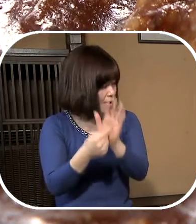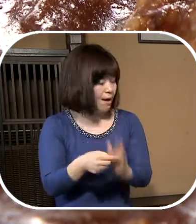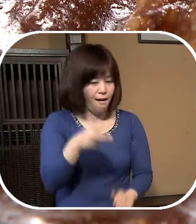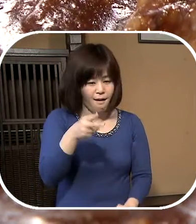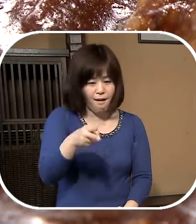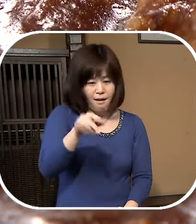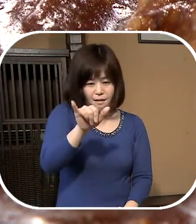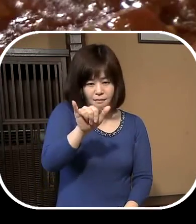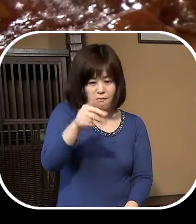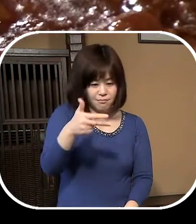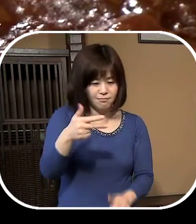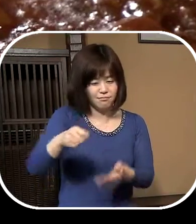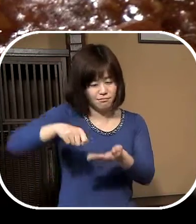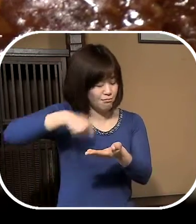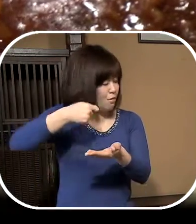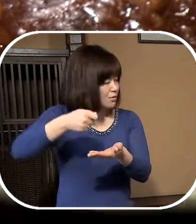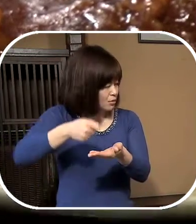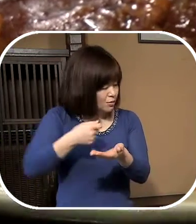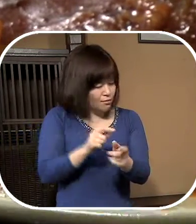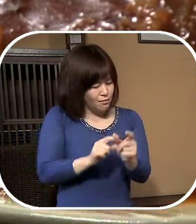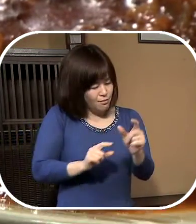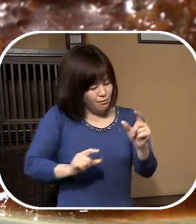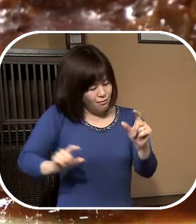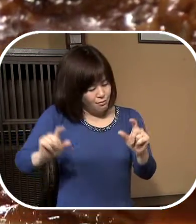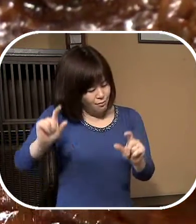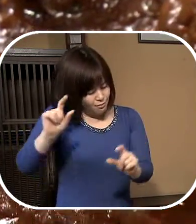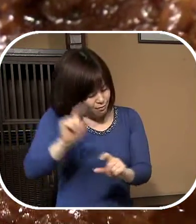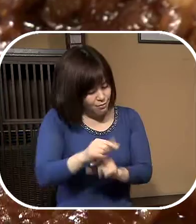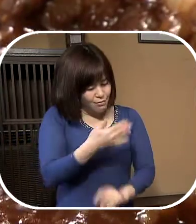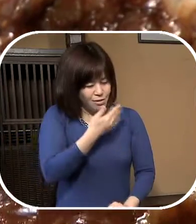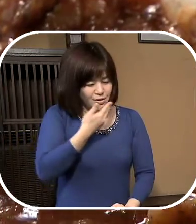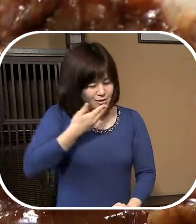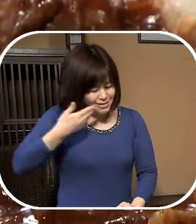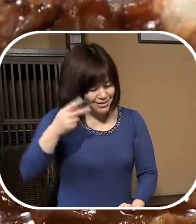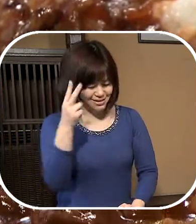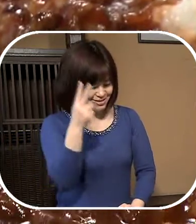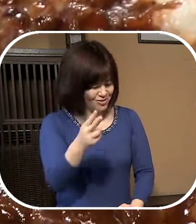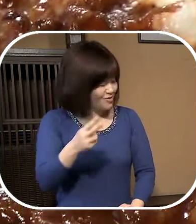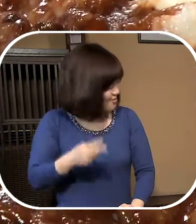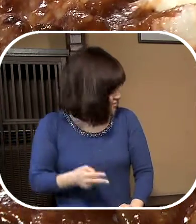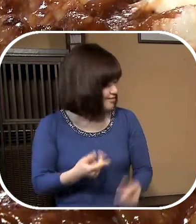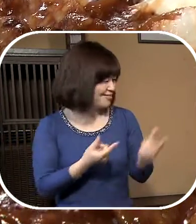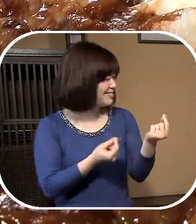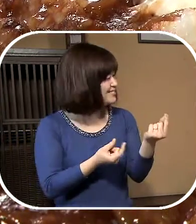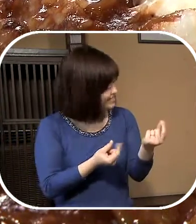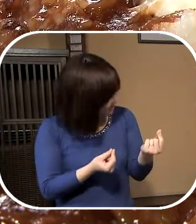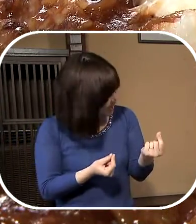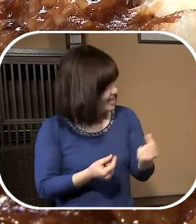名物のハヤシライスもより美味しそうですね。